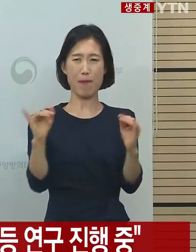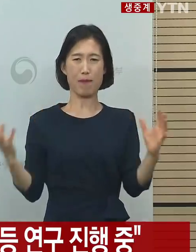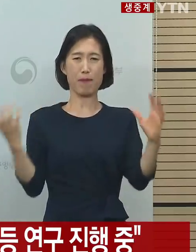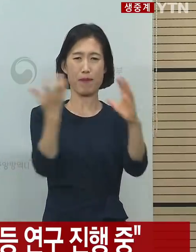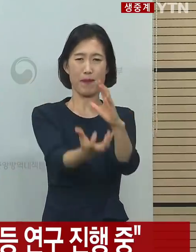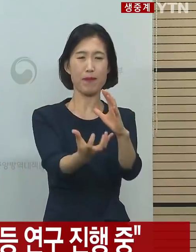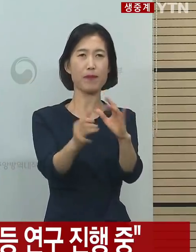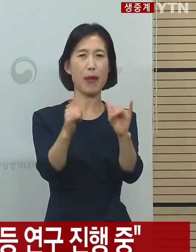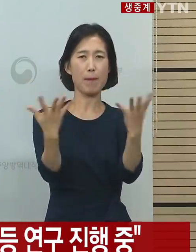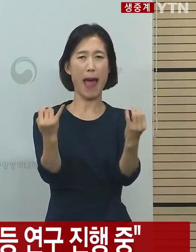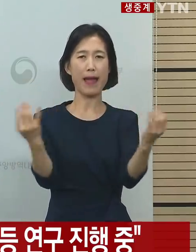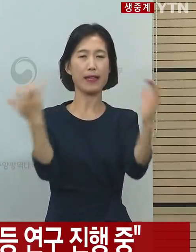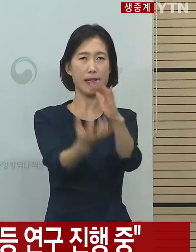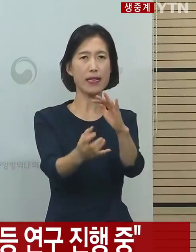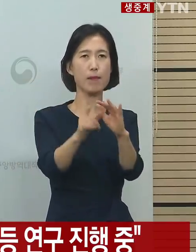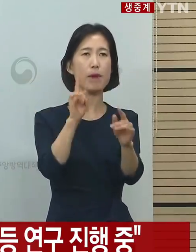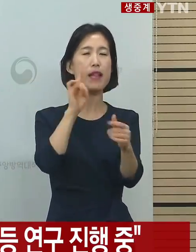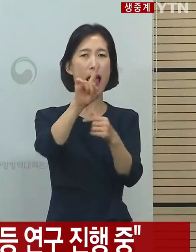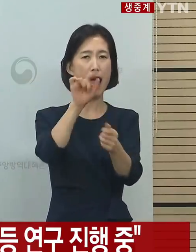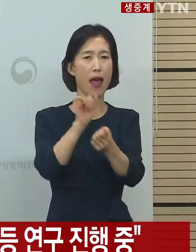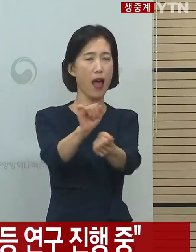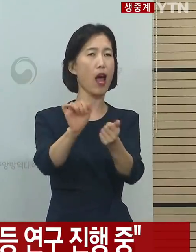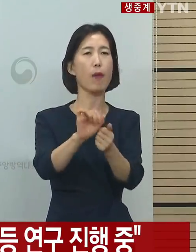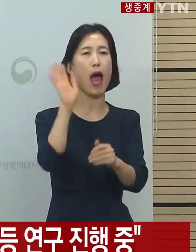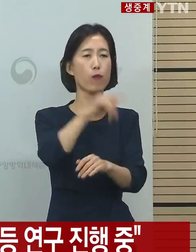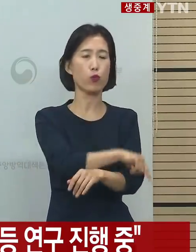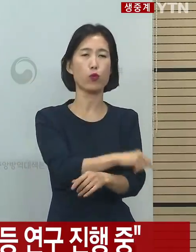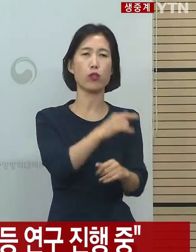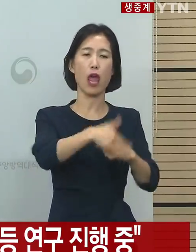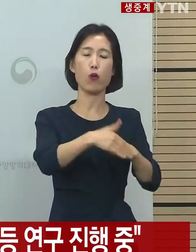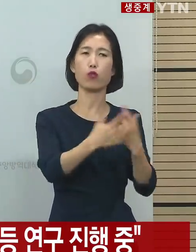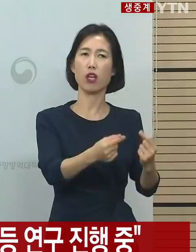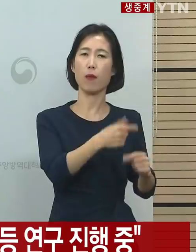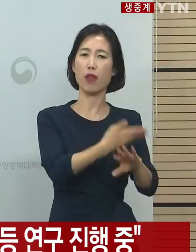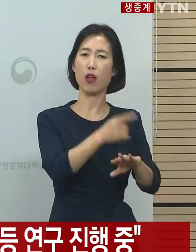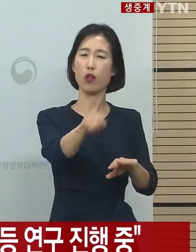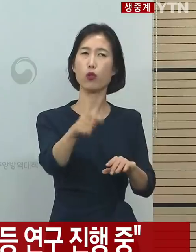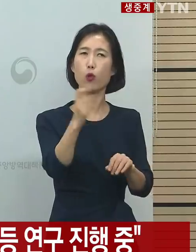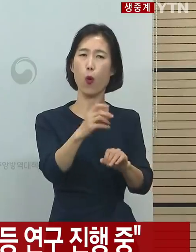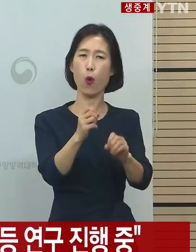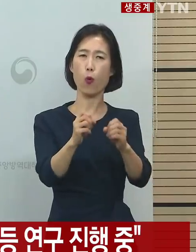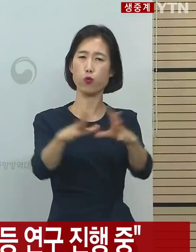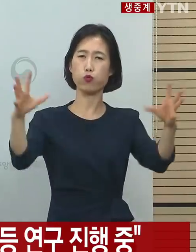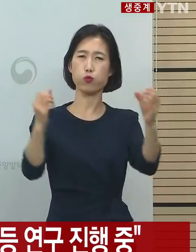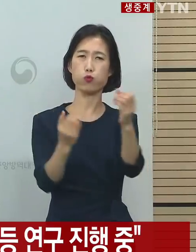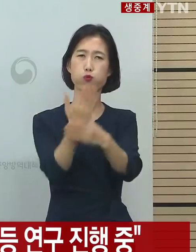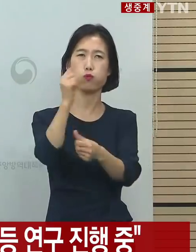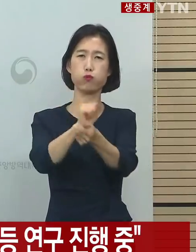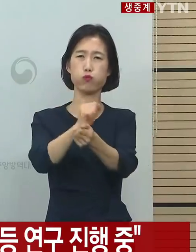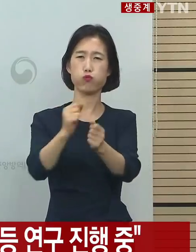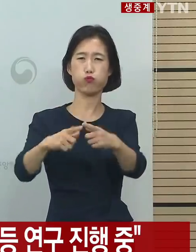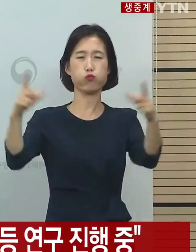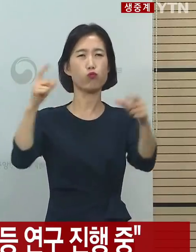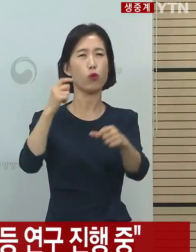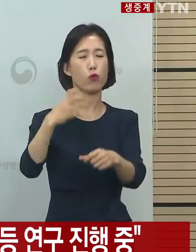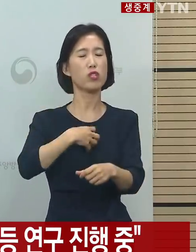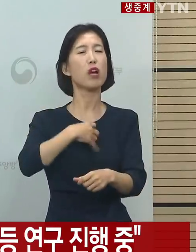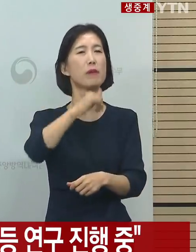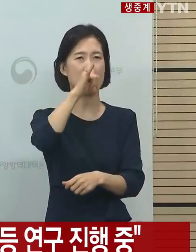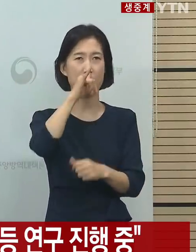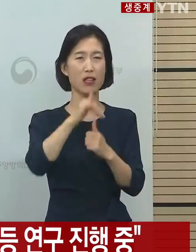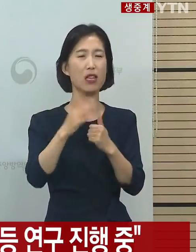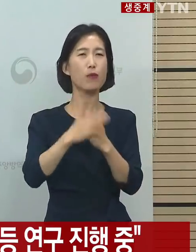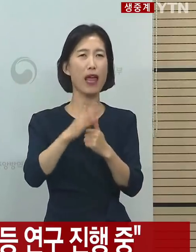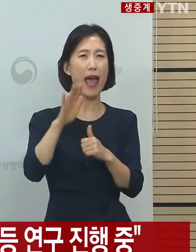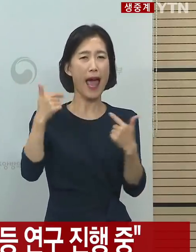공간에서 모였을 때 노출될 경우에는 언제든지 그런 소규모의 유행은 계속 생길 수 있다라고 보고 있습니다. 그 부분을 어떻게